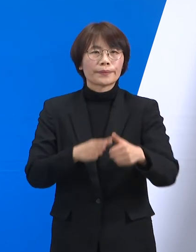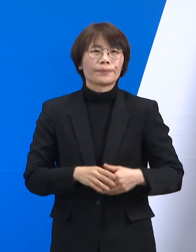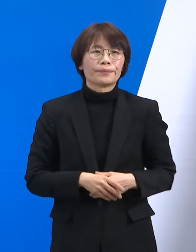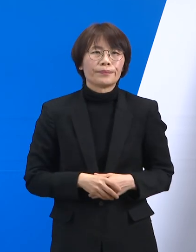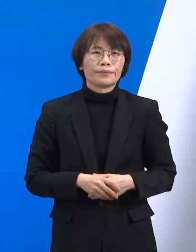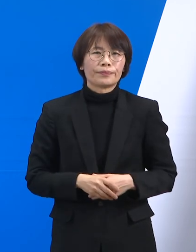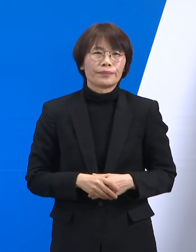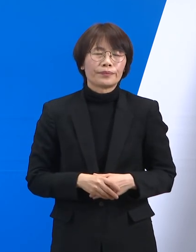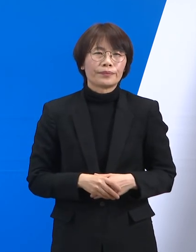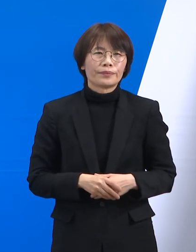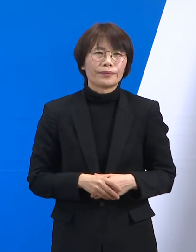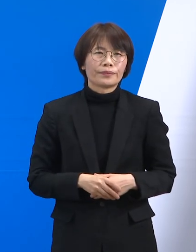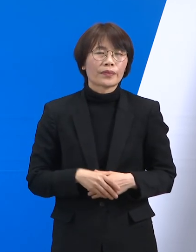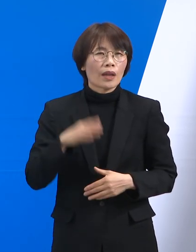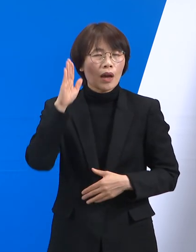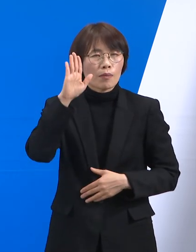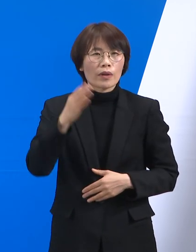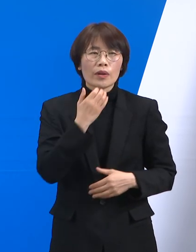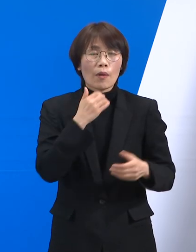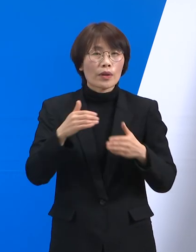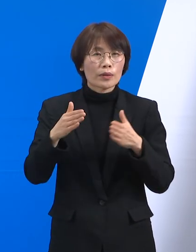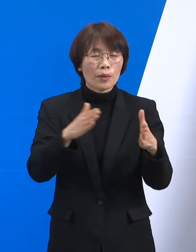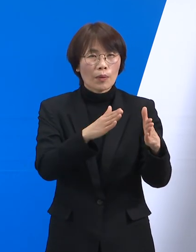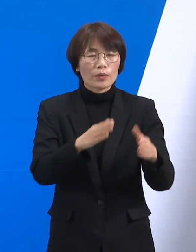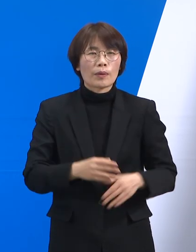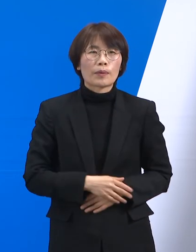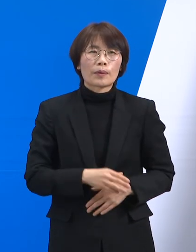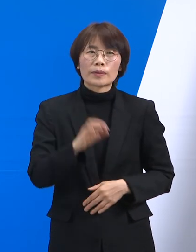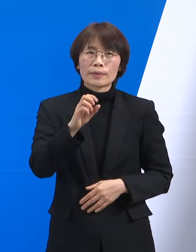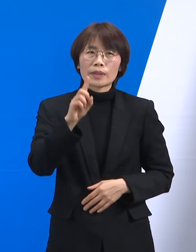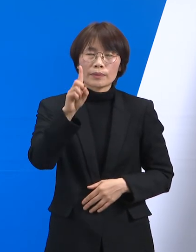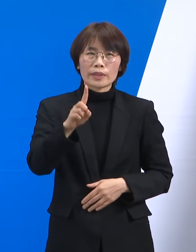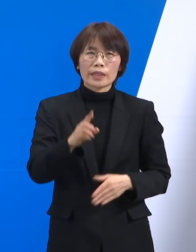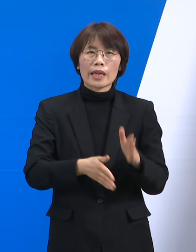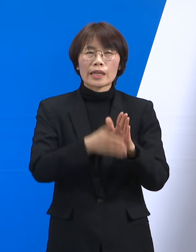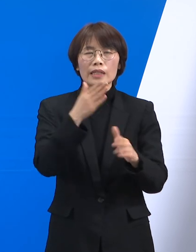부탁드립니다. 앞으로도 경기도는 31개 시군과 함께